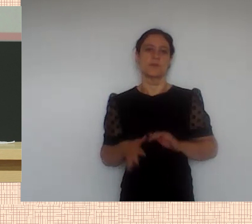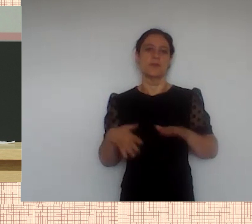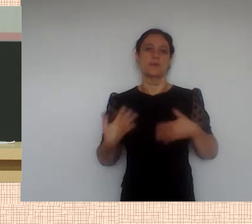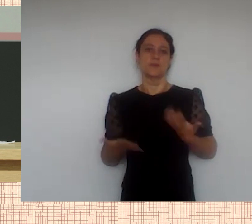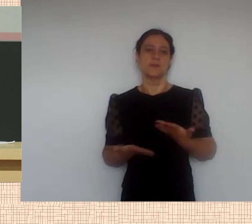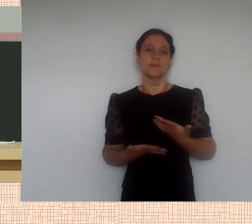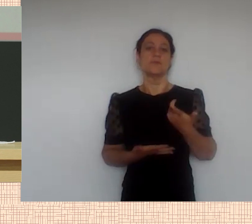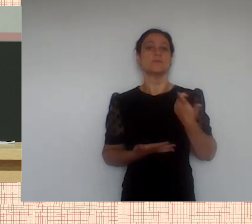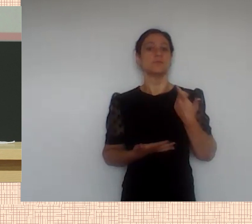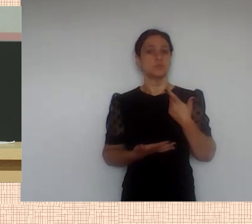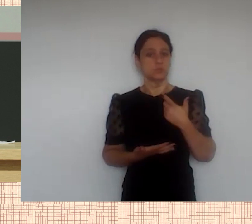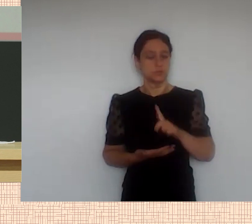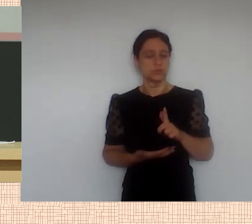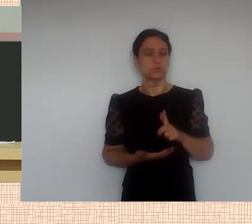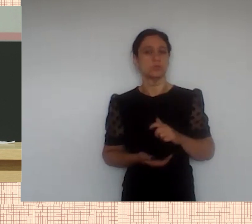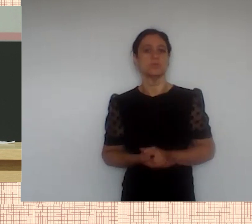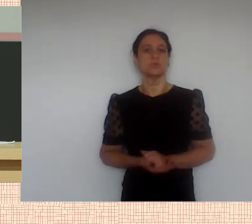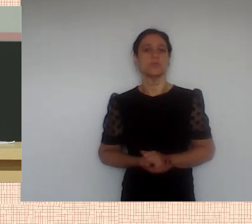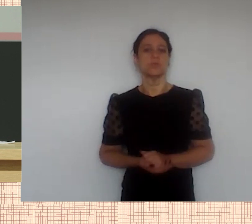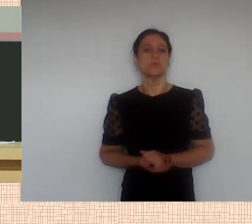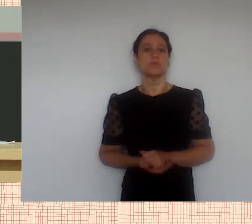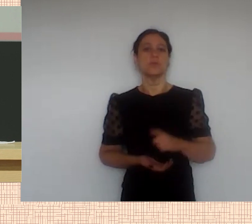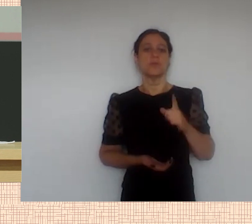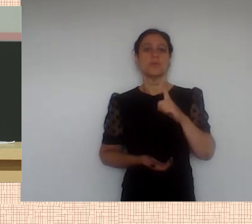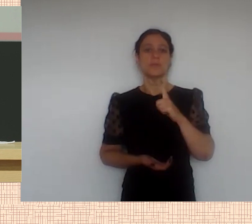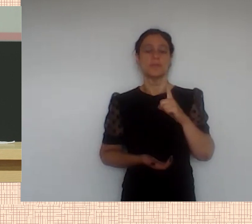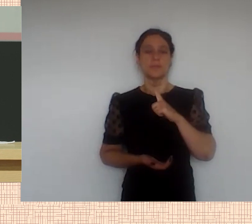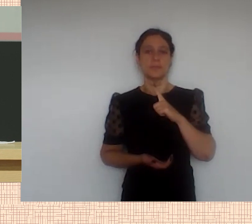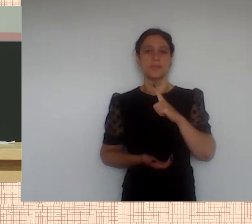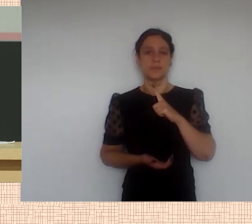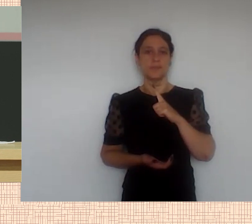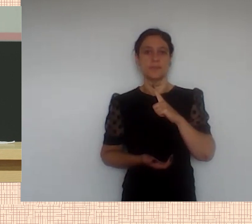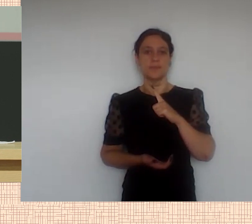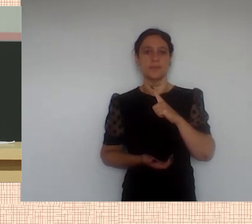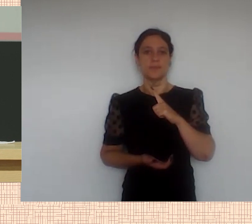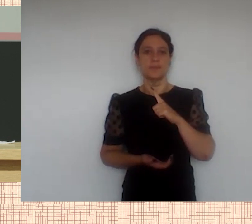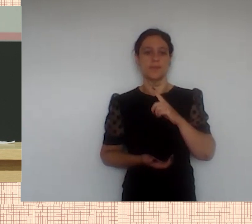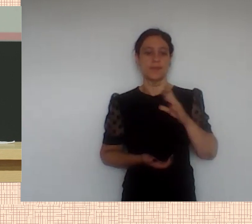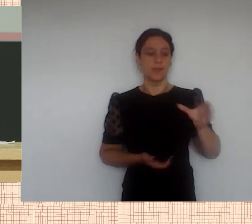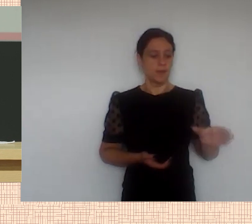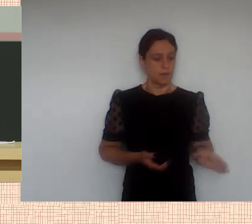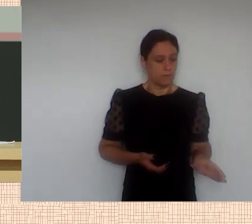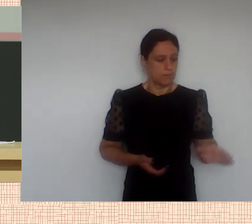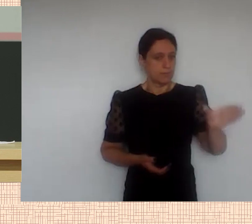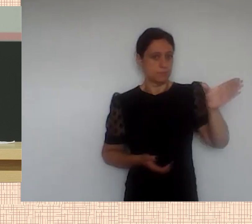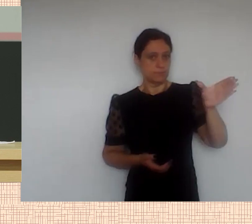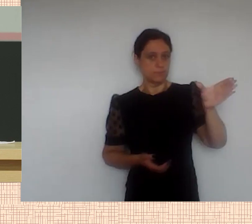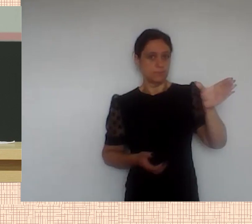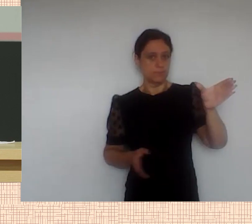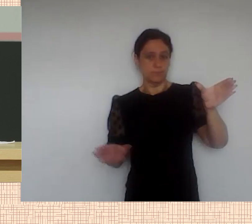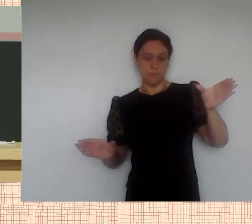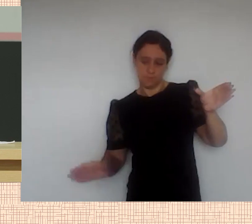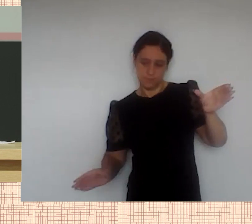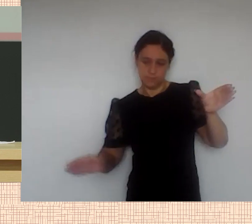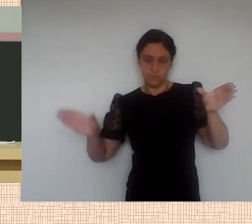E aí entra novamente, irmãos, os vasos comunicantes, só que a nível da